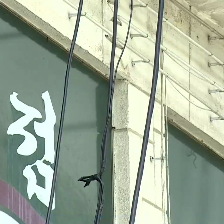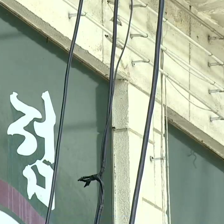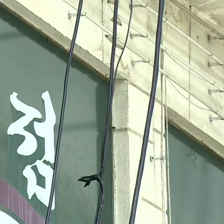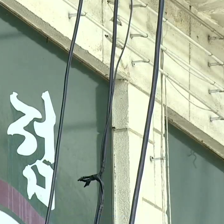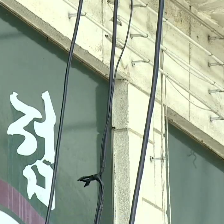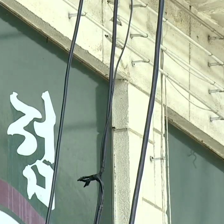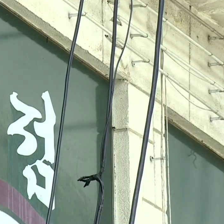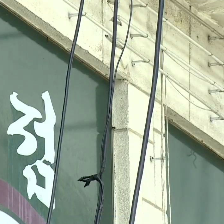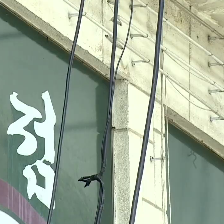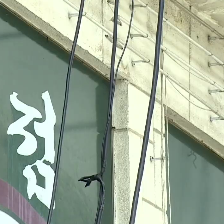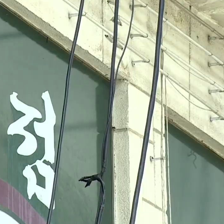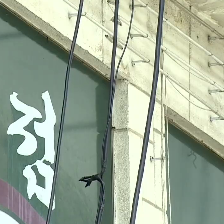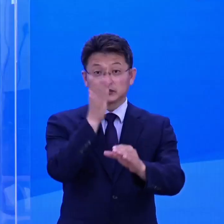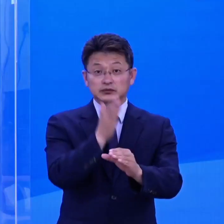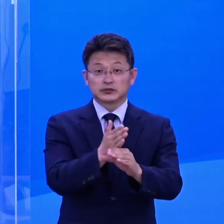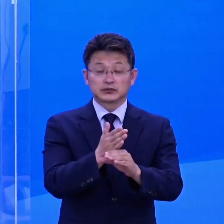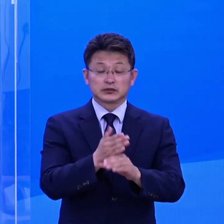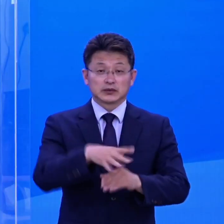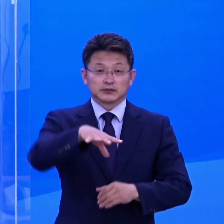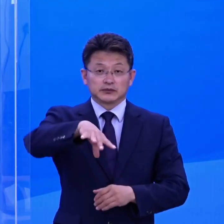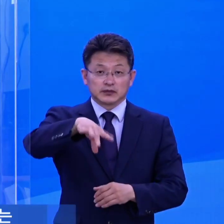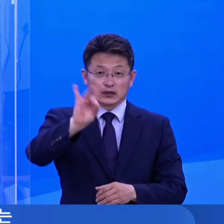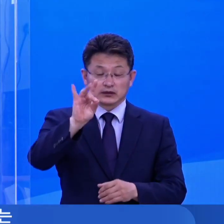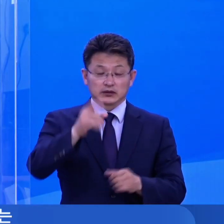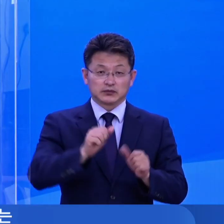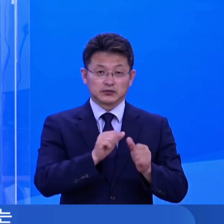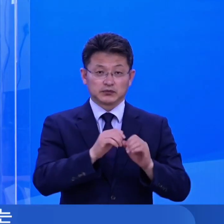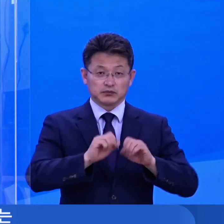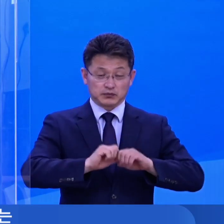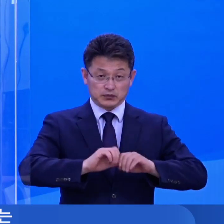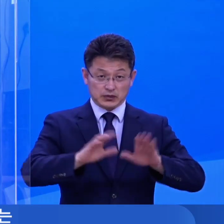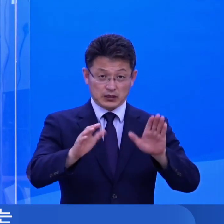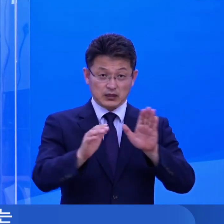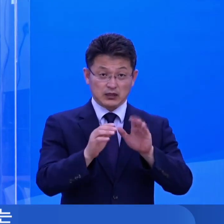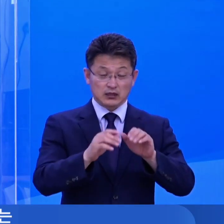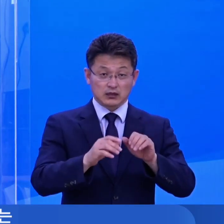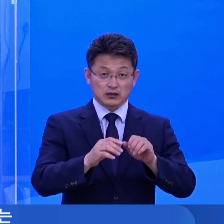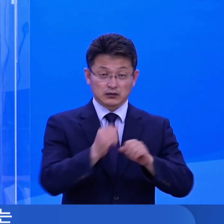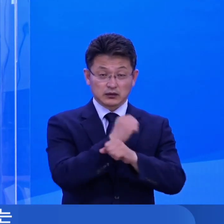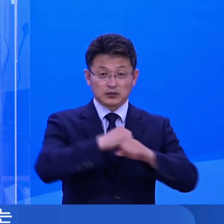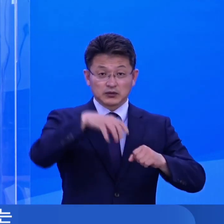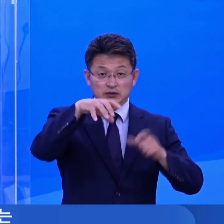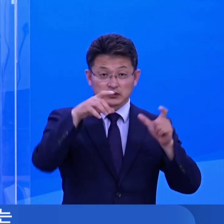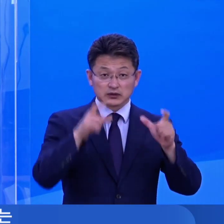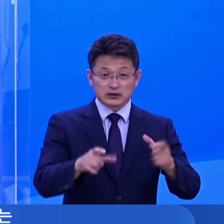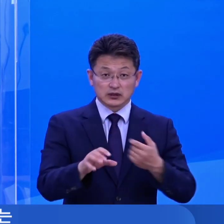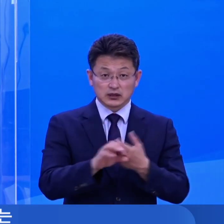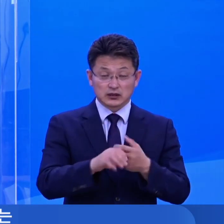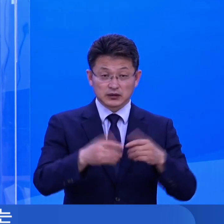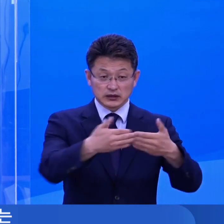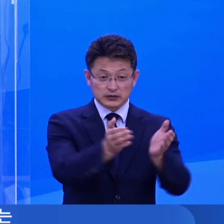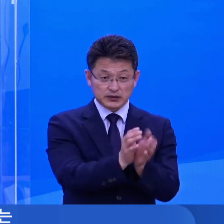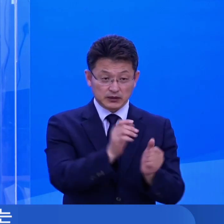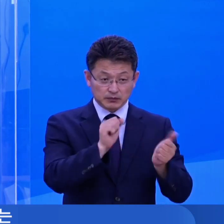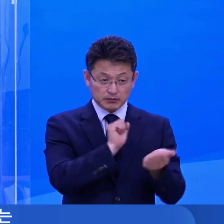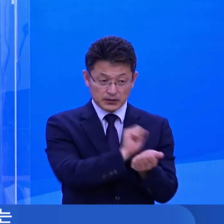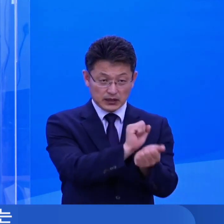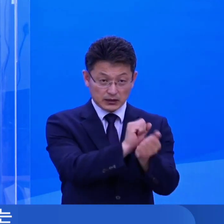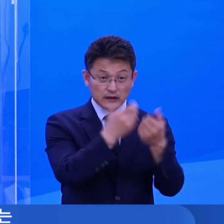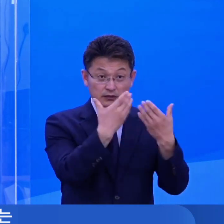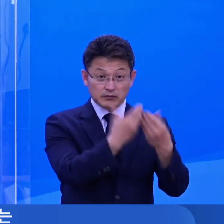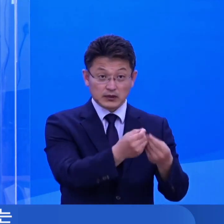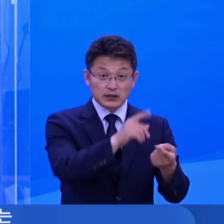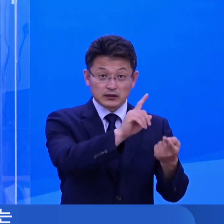델타 변이까지 확인됐습니다. 확산 범위가 넓은 감염 집단 감염 사례에